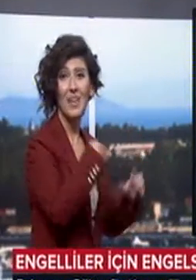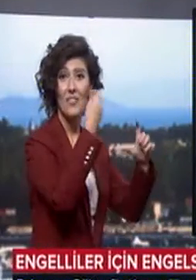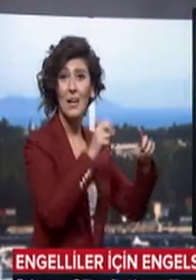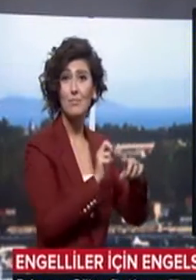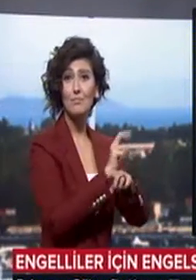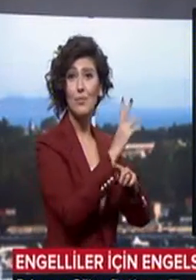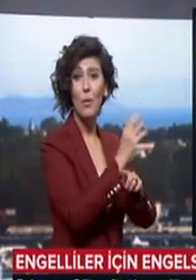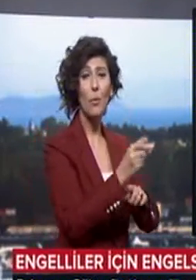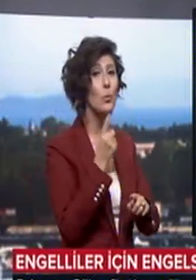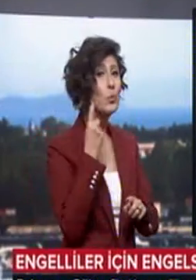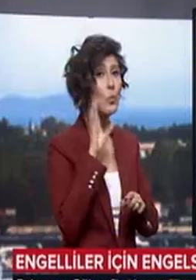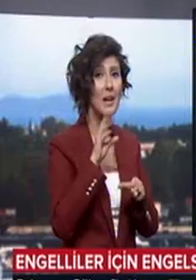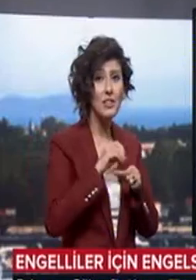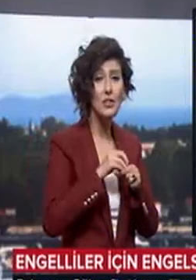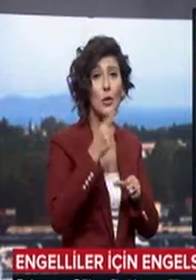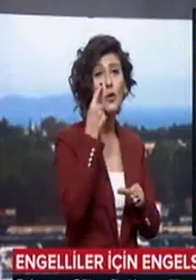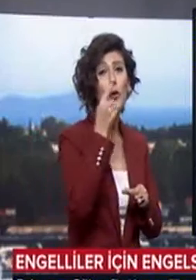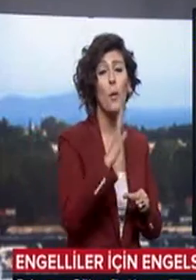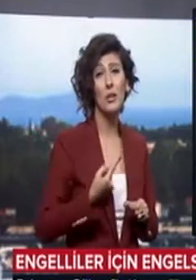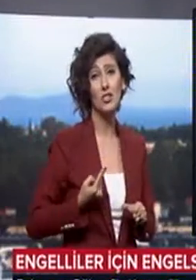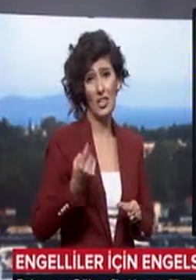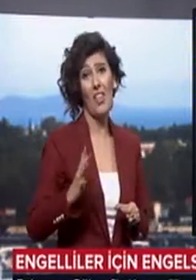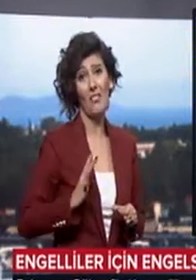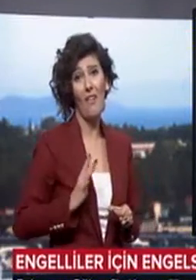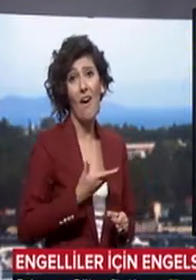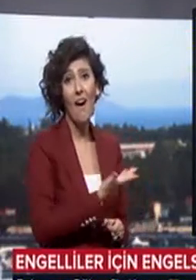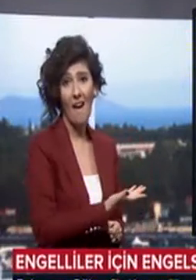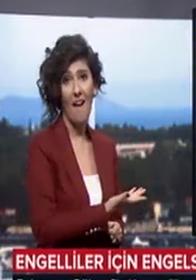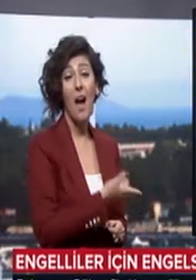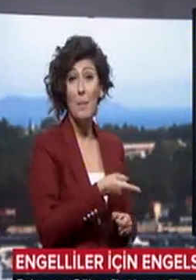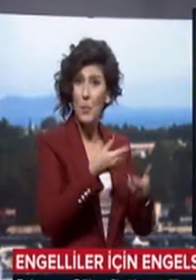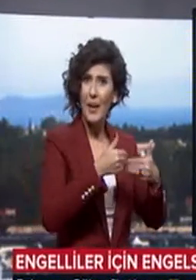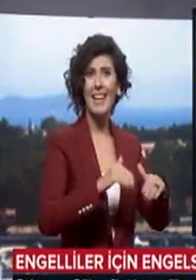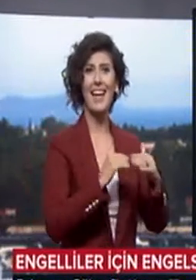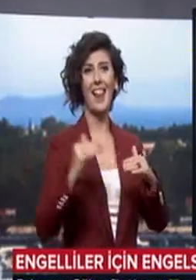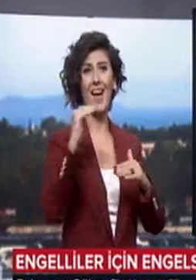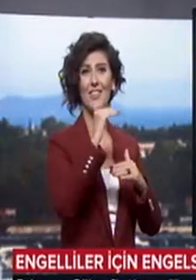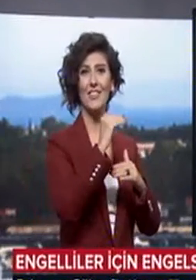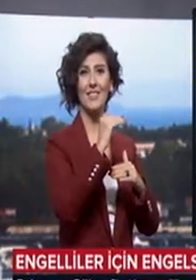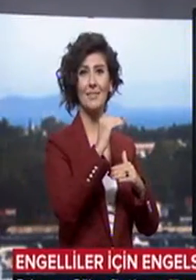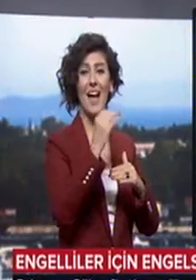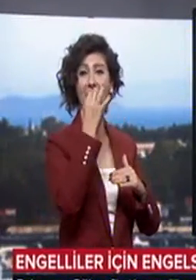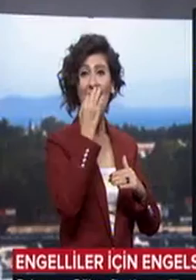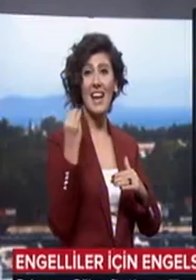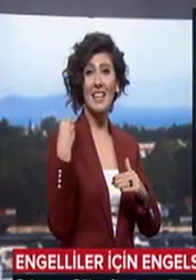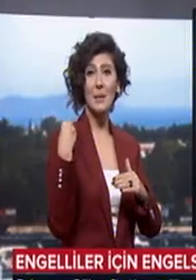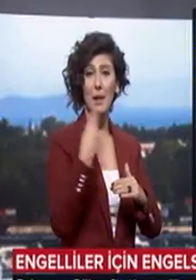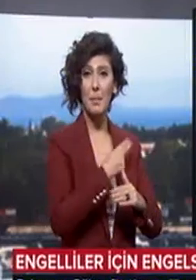filmlerini duyamadıkları için izleyememekten şikayetçiydiler. Ama bu engeli de aştılar. Ankara Yeni Mahalle Belediyesi'nin çatısı